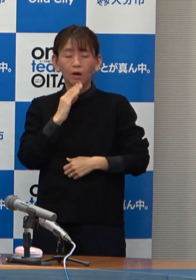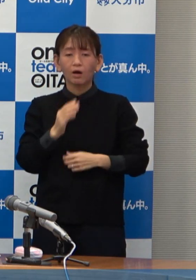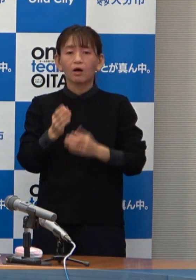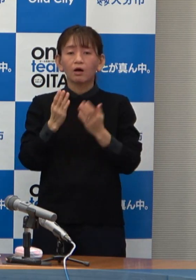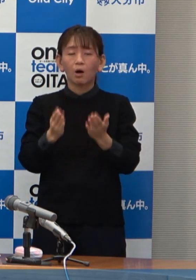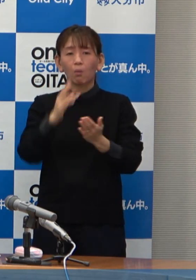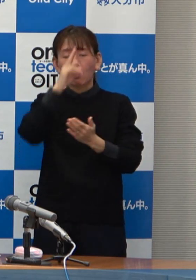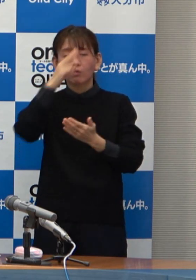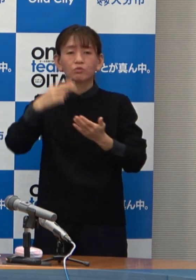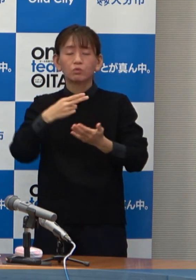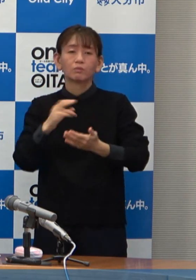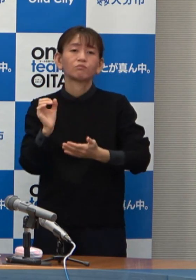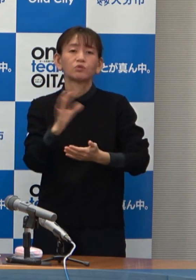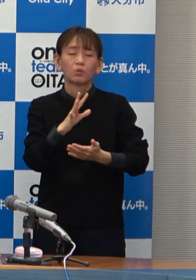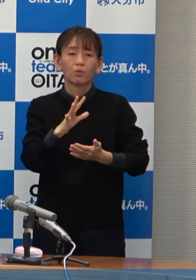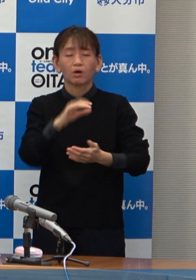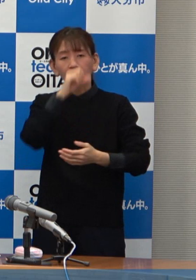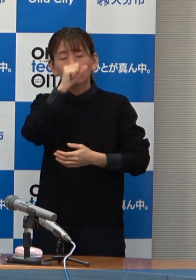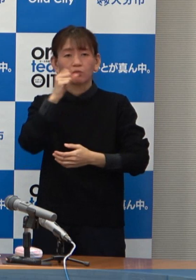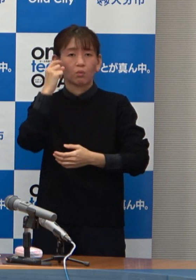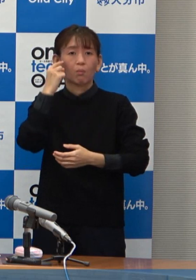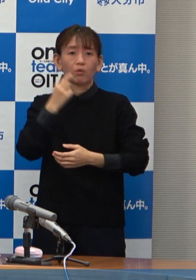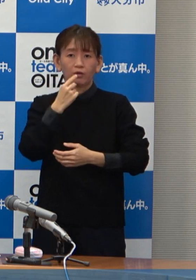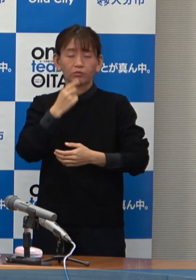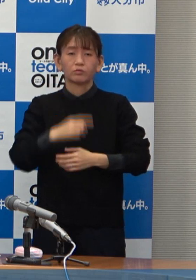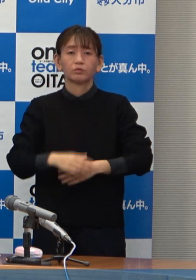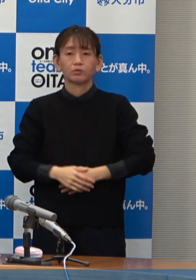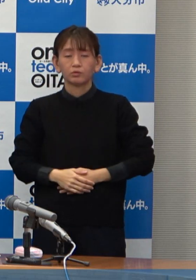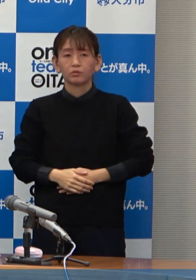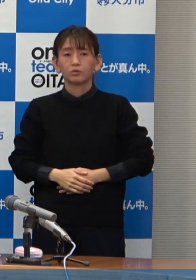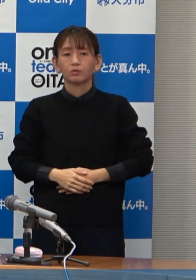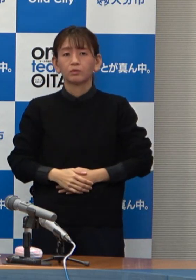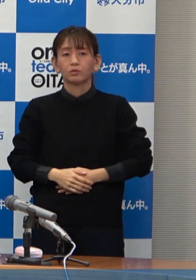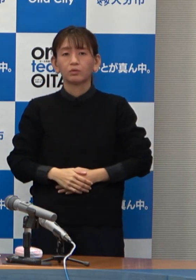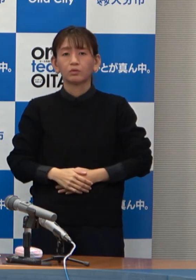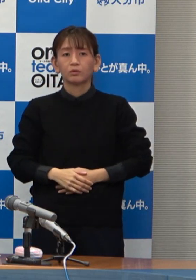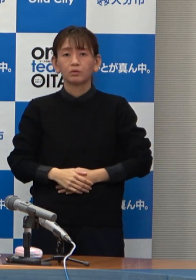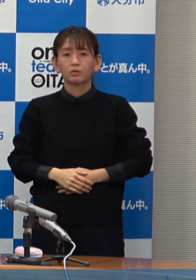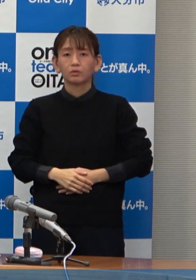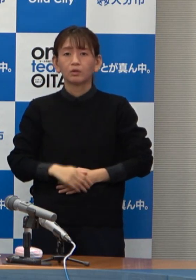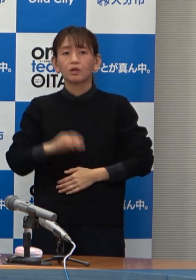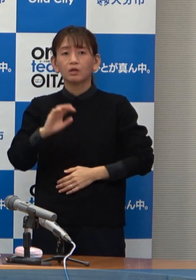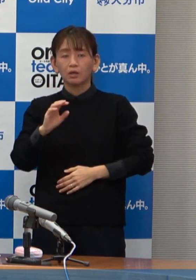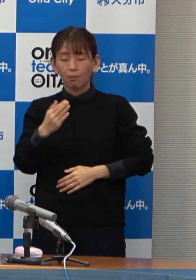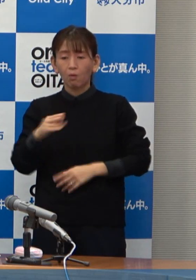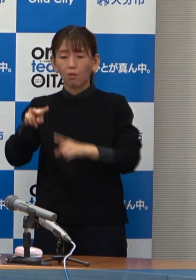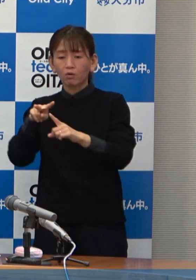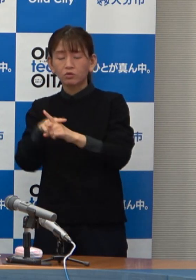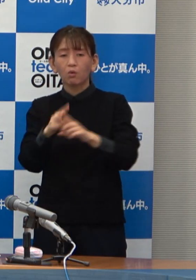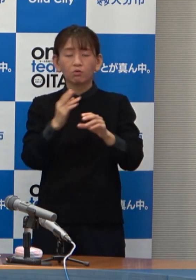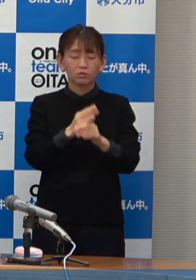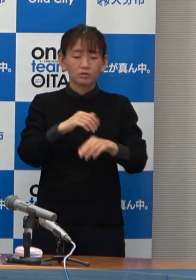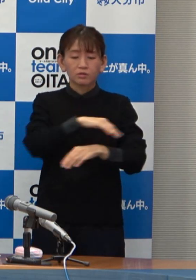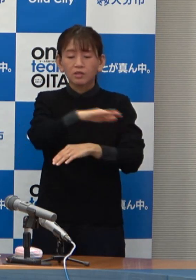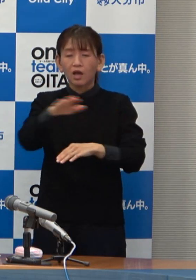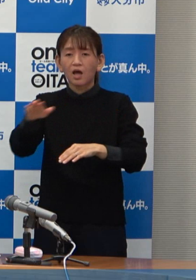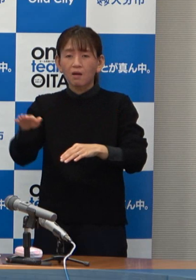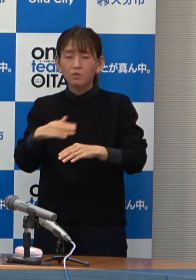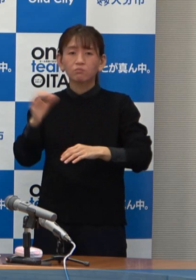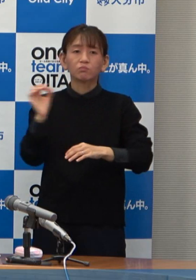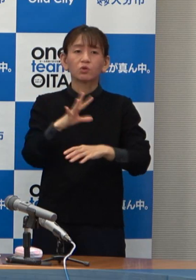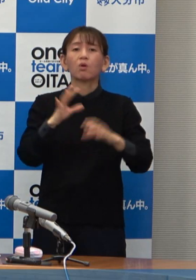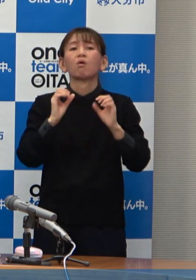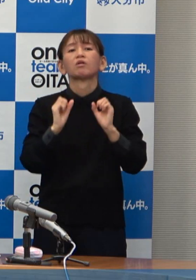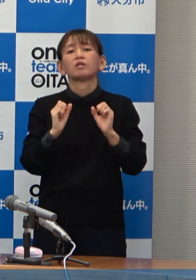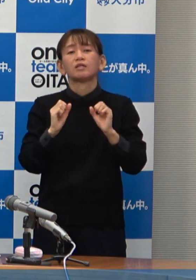であるべきだと思ってますしかしそこから先はえ全てを一遍に始めるとなるには財政的にも相当